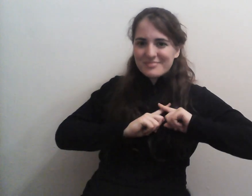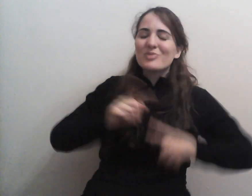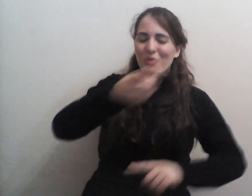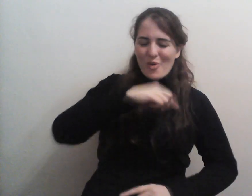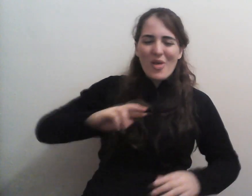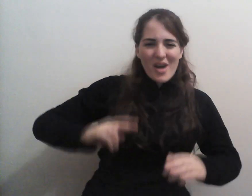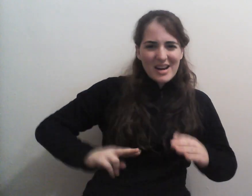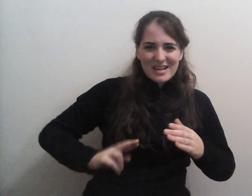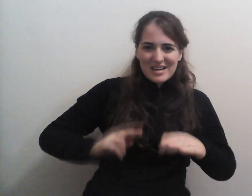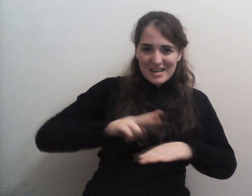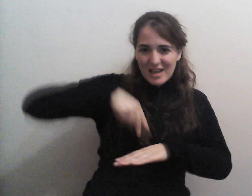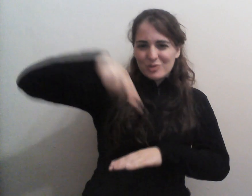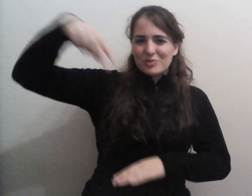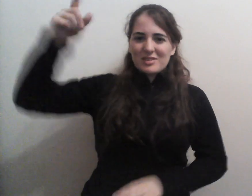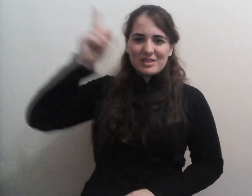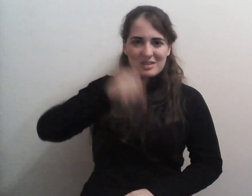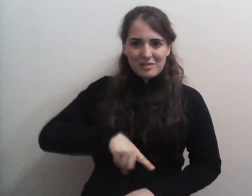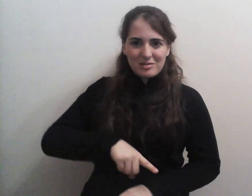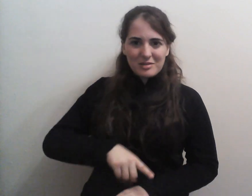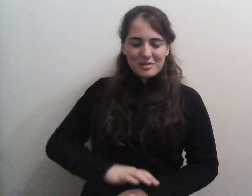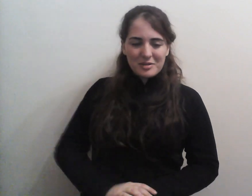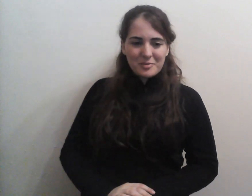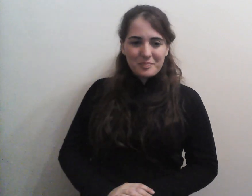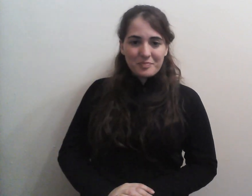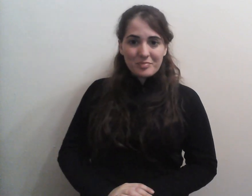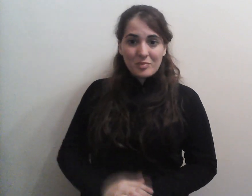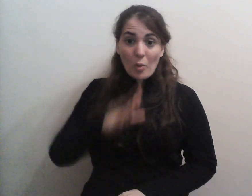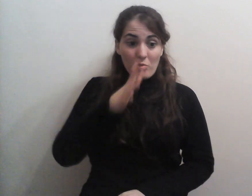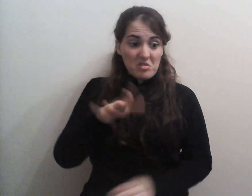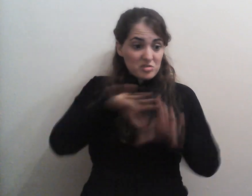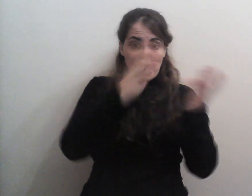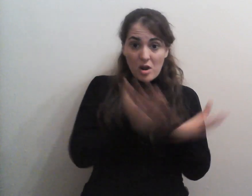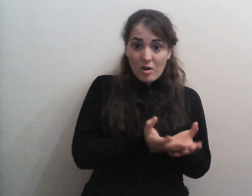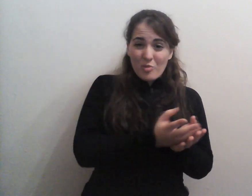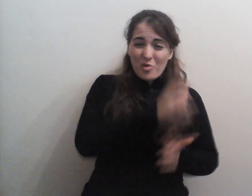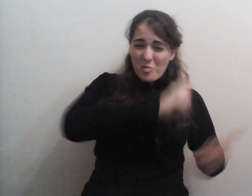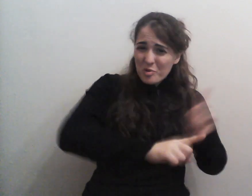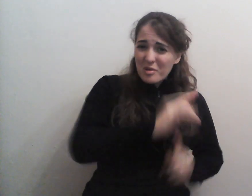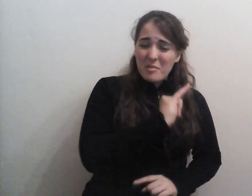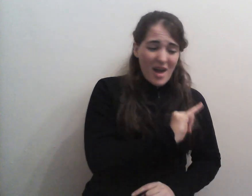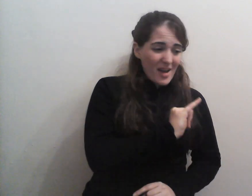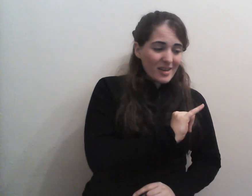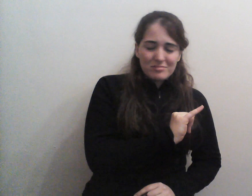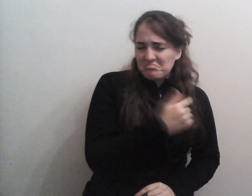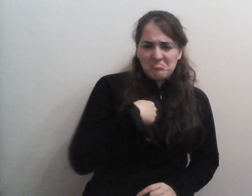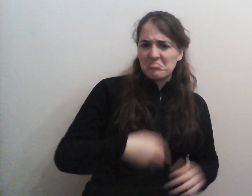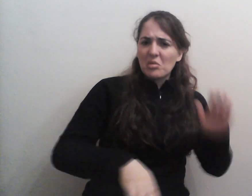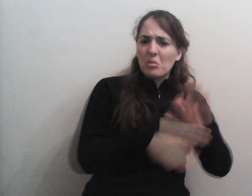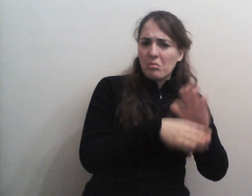lo tanto, cuando las cosas en este mundo no nos salen bien, seguimos adelante. Porque nuestra mirada está puesta en la venida